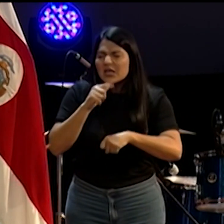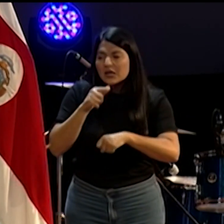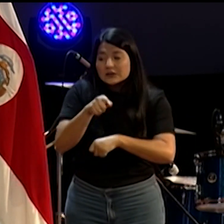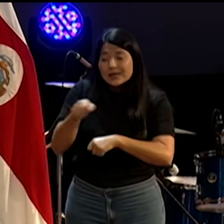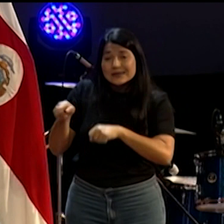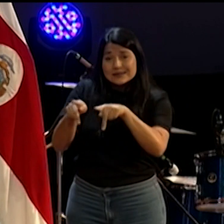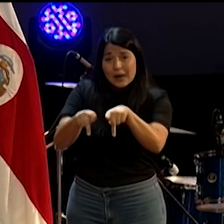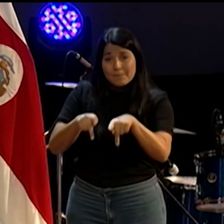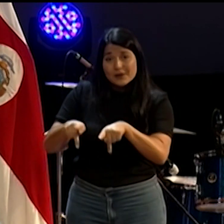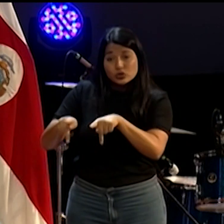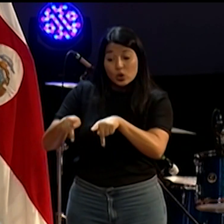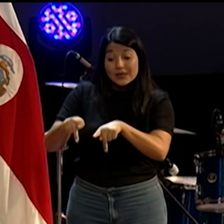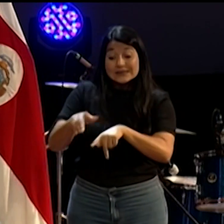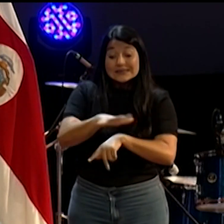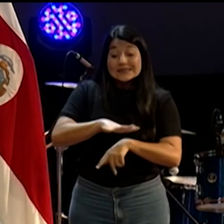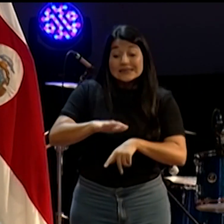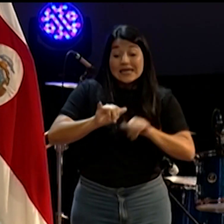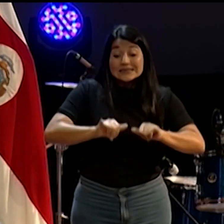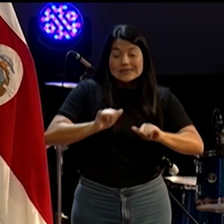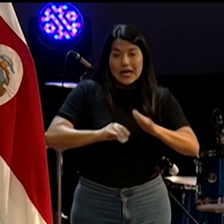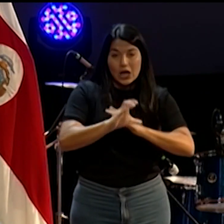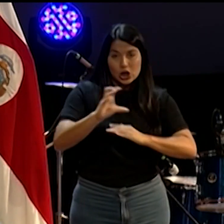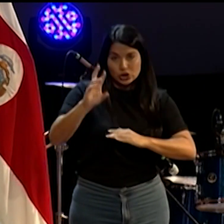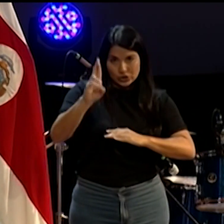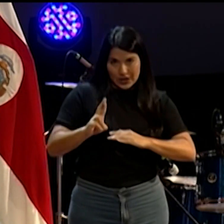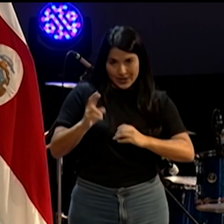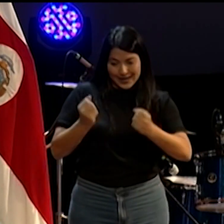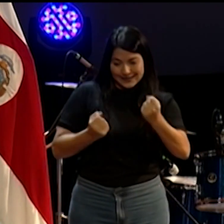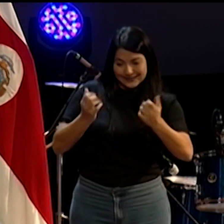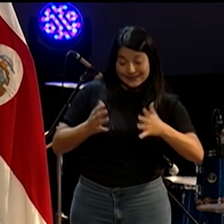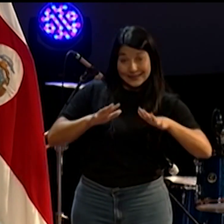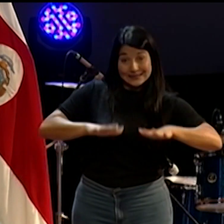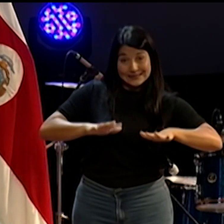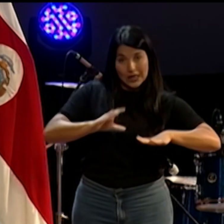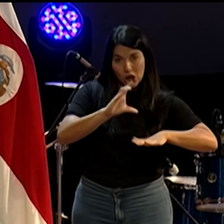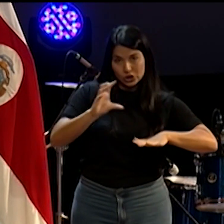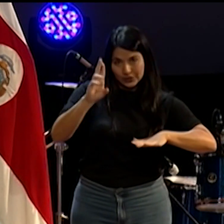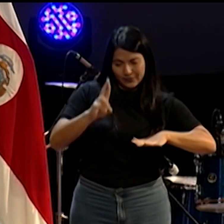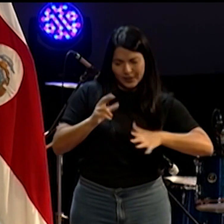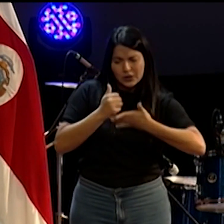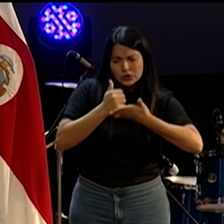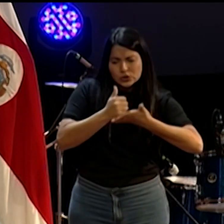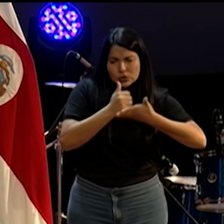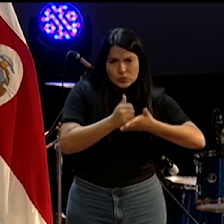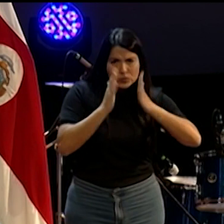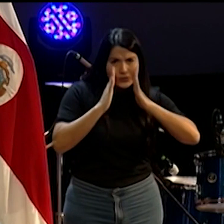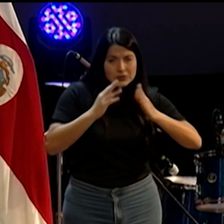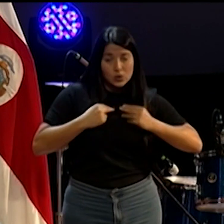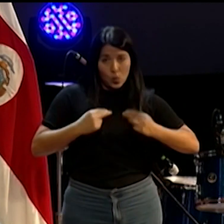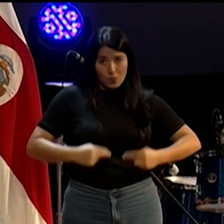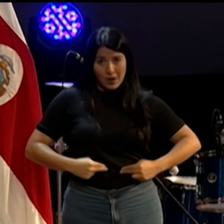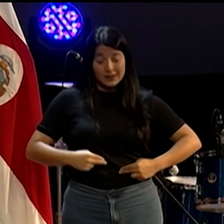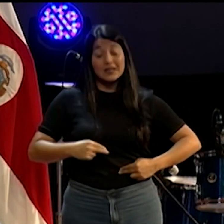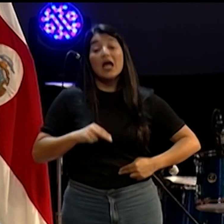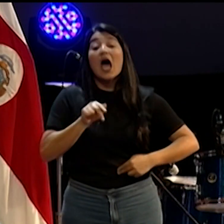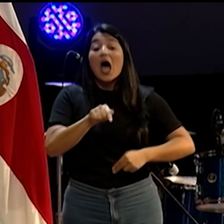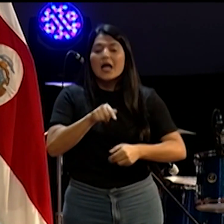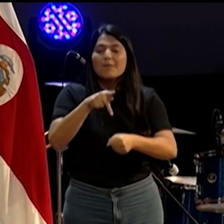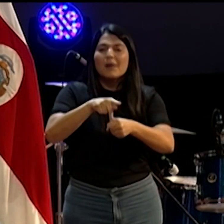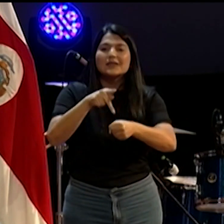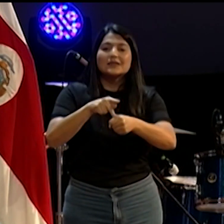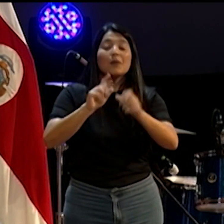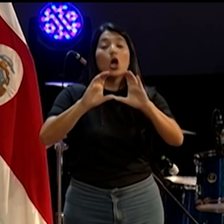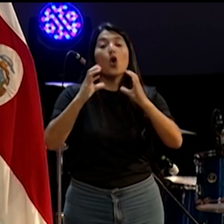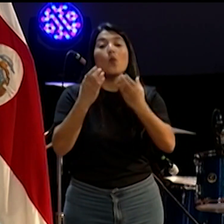que están del lado costarricense, a los conductores que están ahí. Esto ha implicado la participación activa de los comités